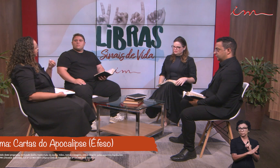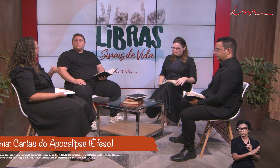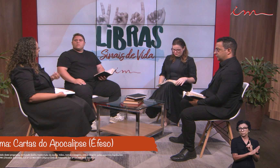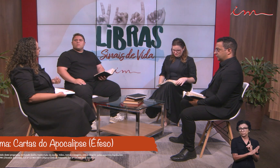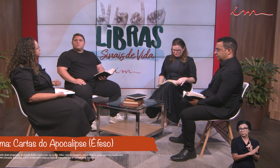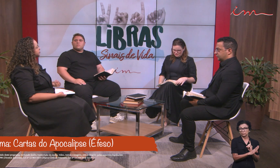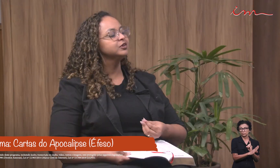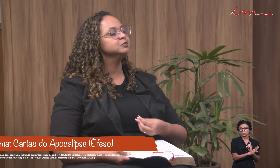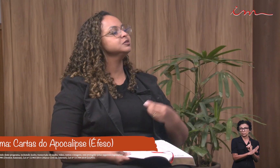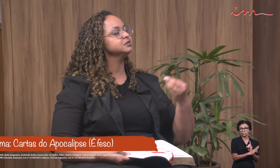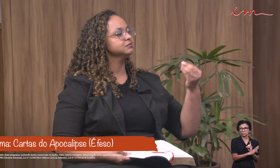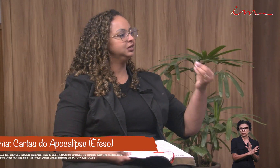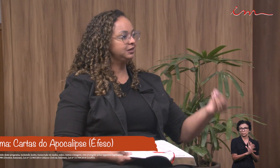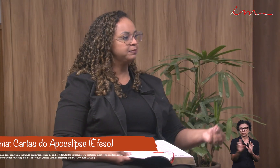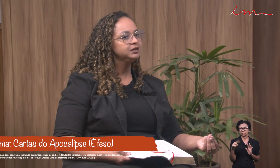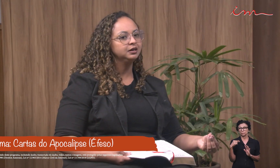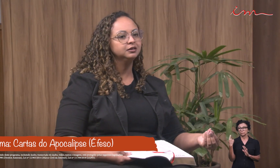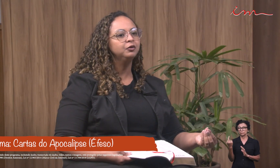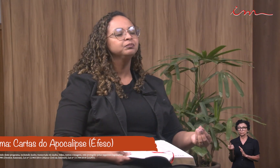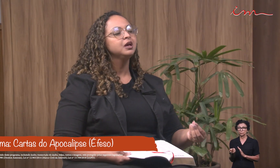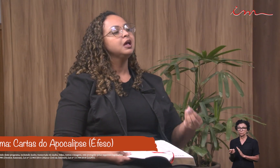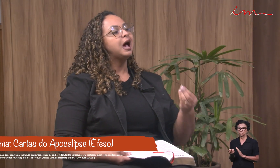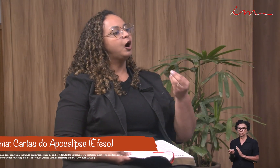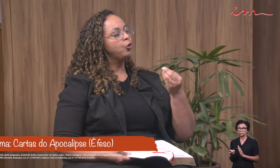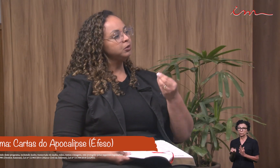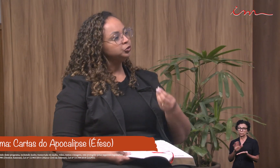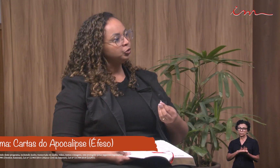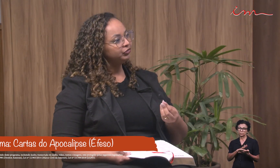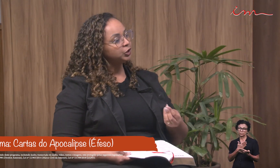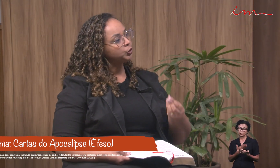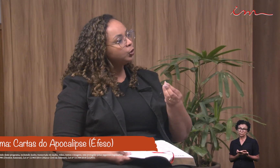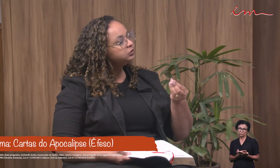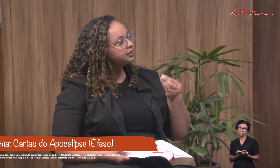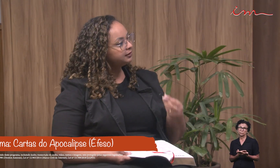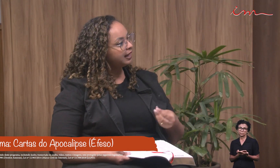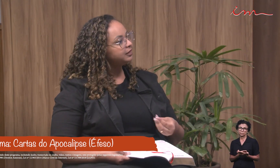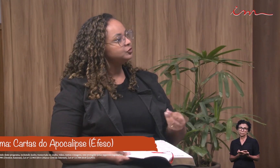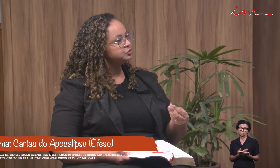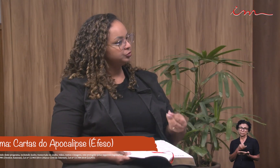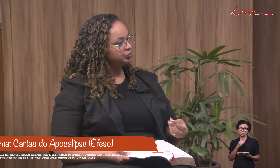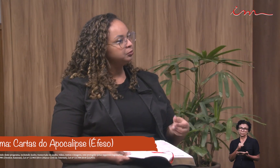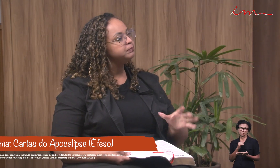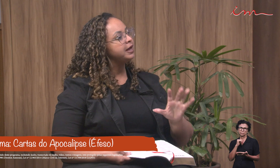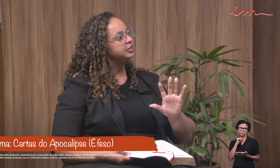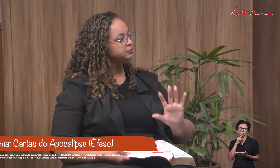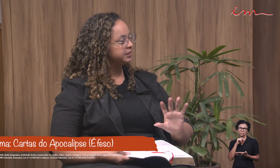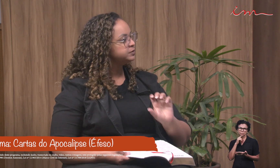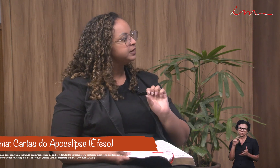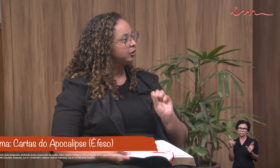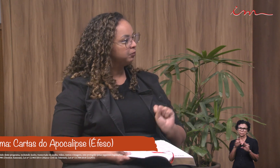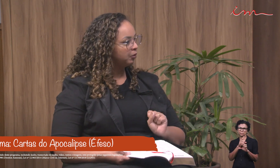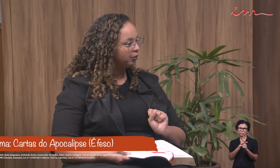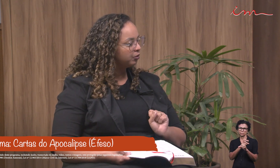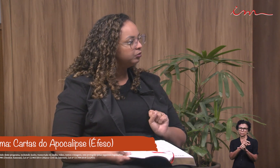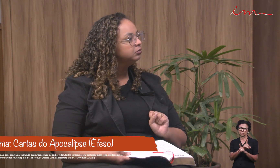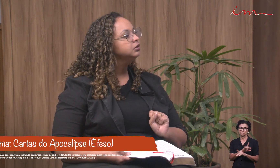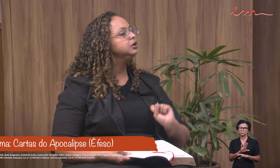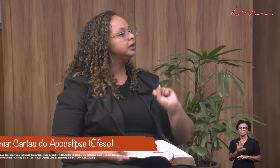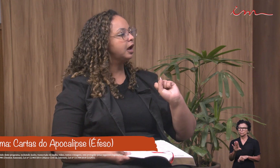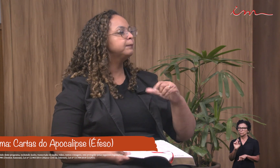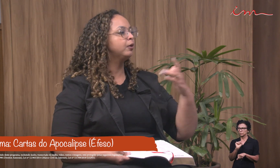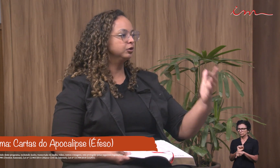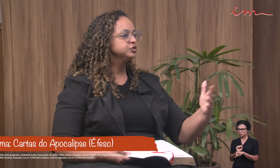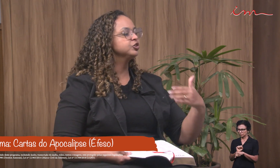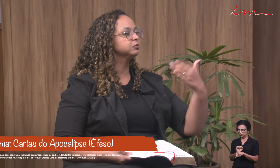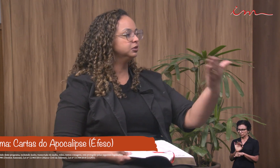os intérpretes que vamos interpretar. Então, alguma dúvida doutrinária do surdo, pede para esperar um pouco